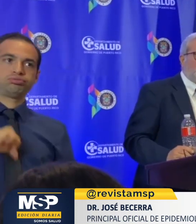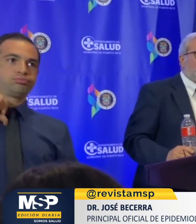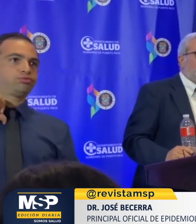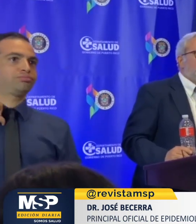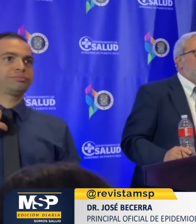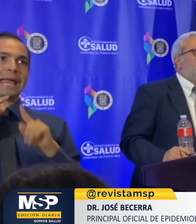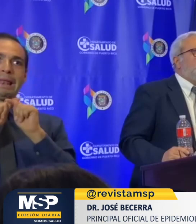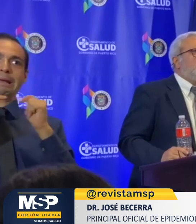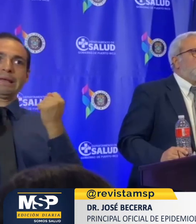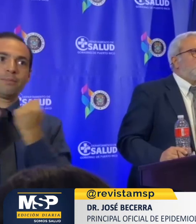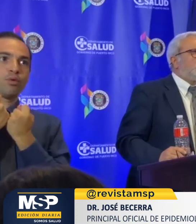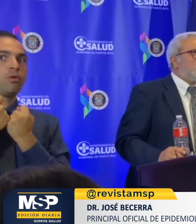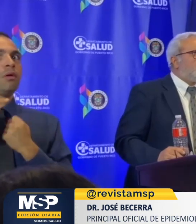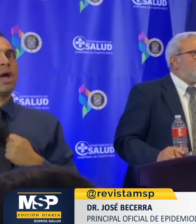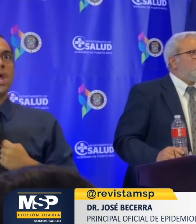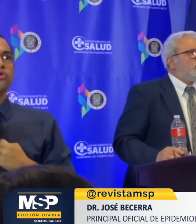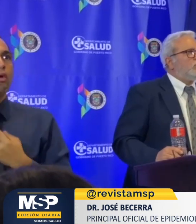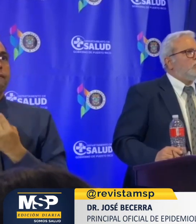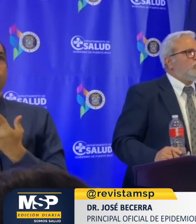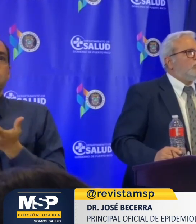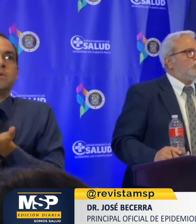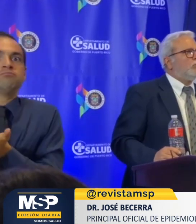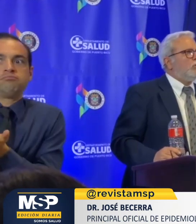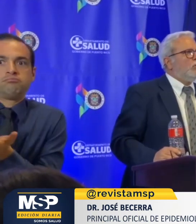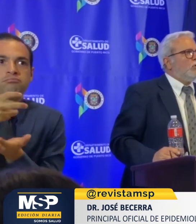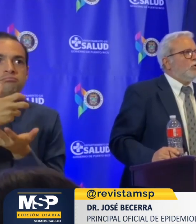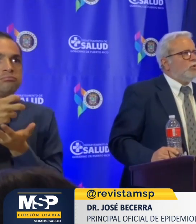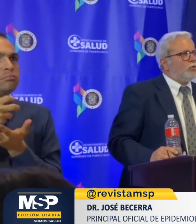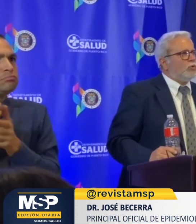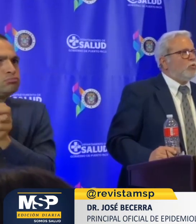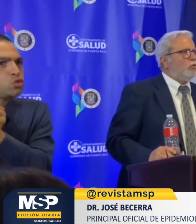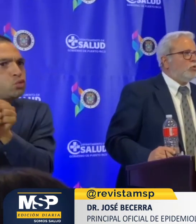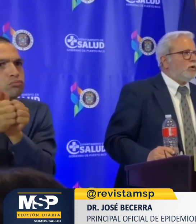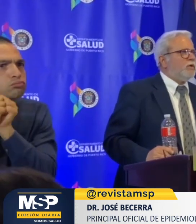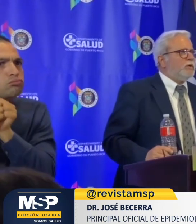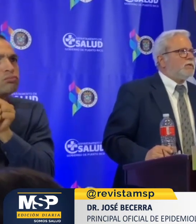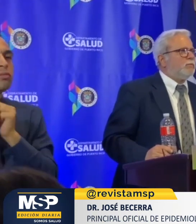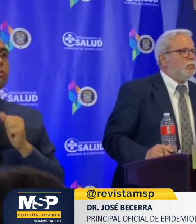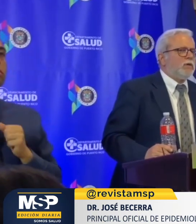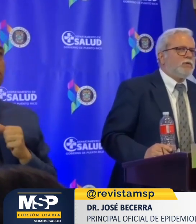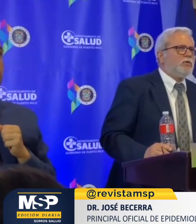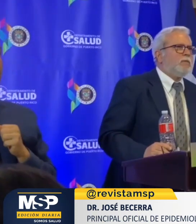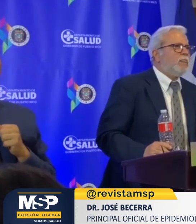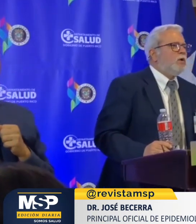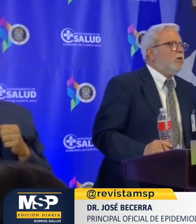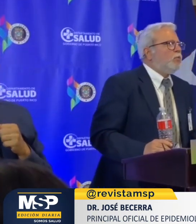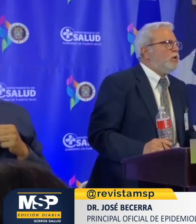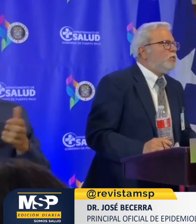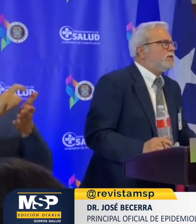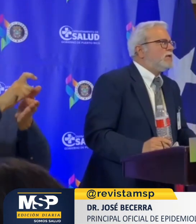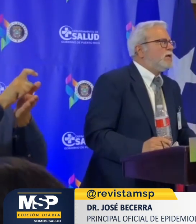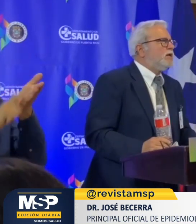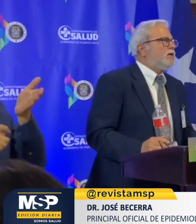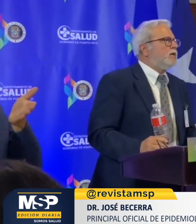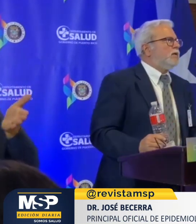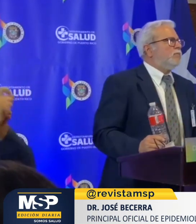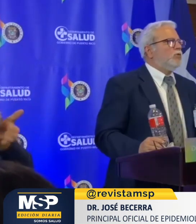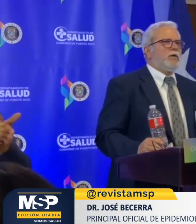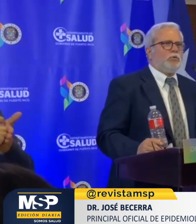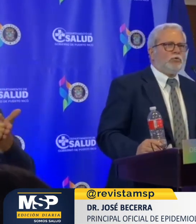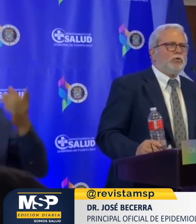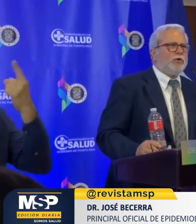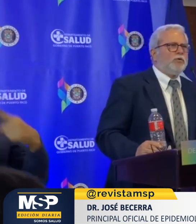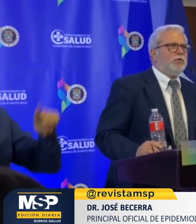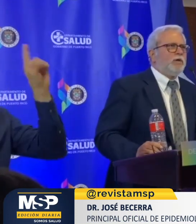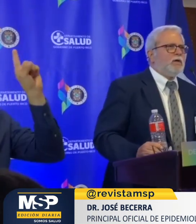de Población Gerardo, que trabajando en conjunto con otros coautores de esa publicación, pudimos hacerla y